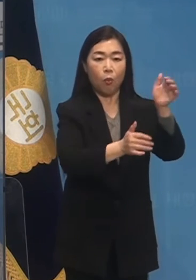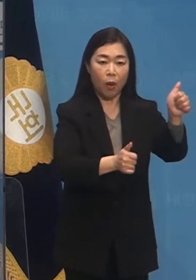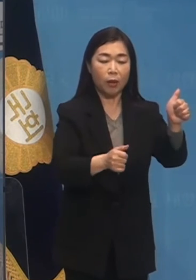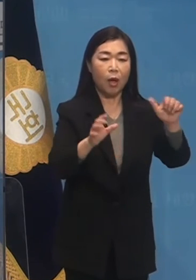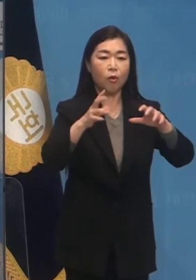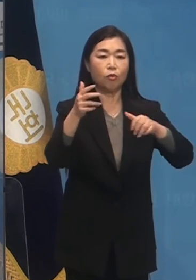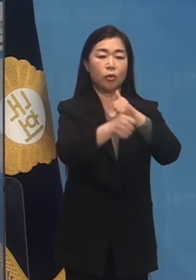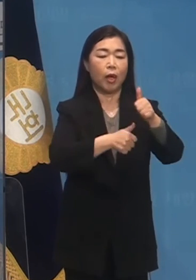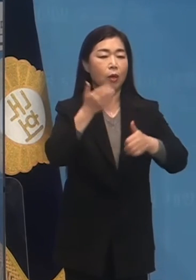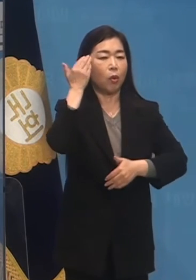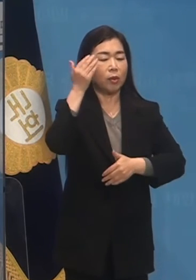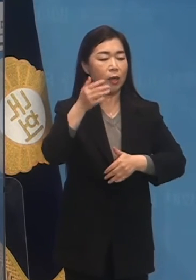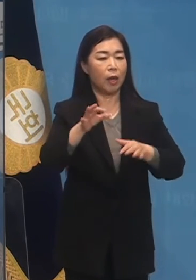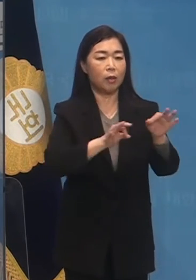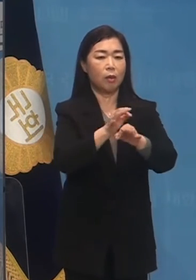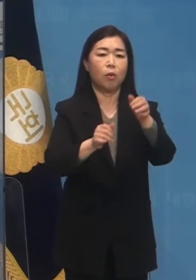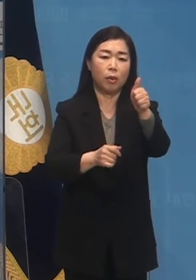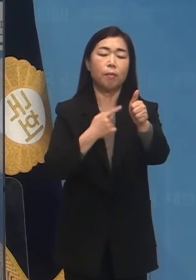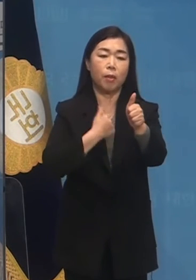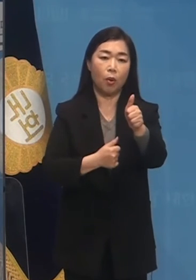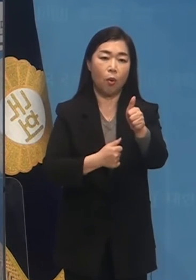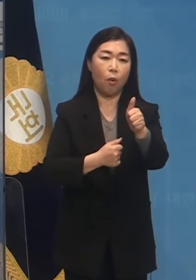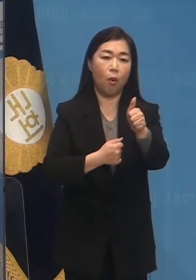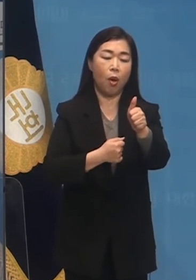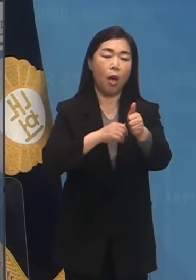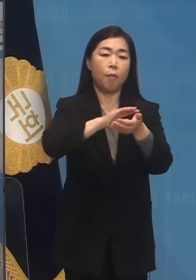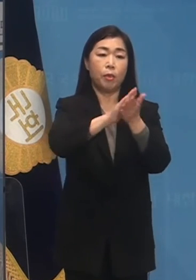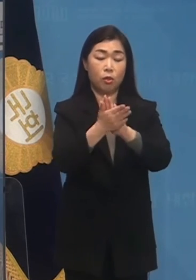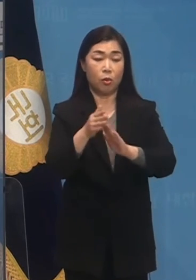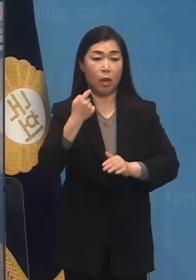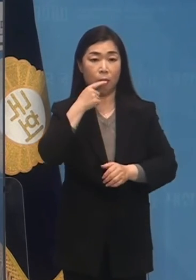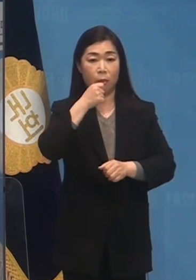지냈고 민주화운동과 노동운동을 경험하였습니다.